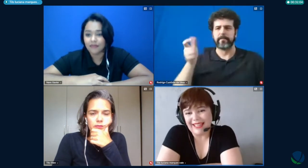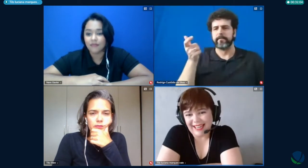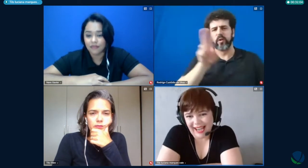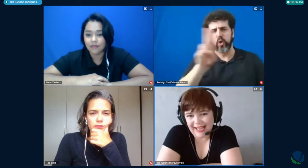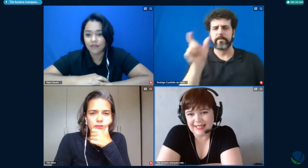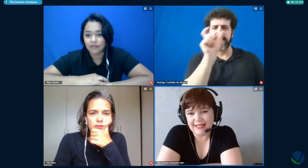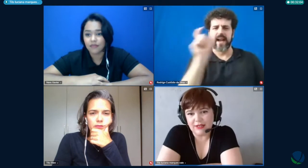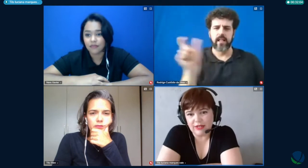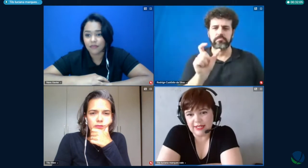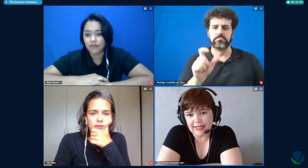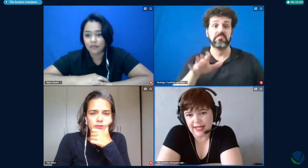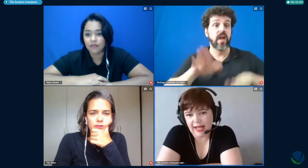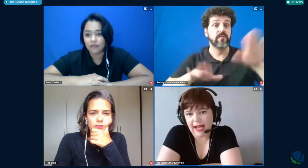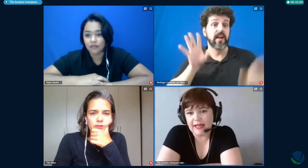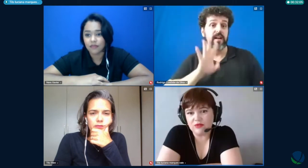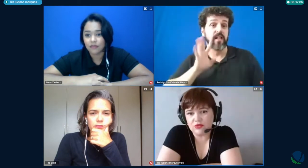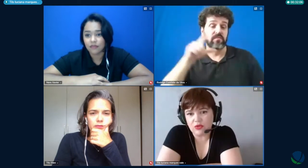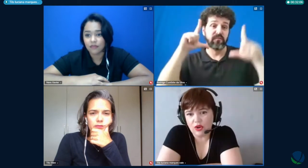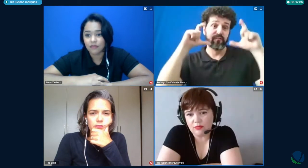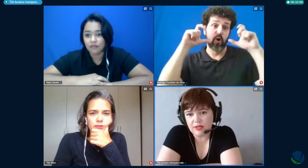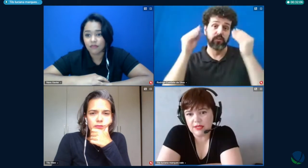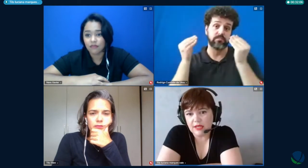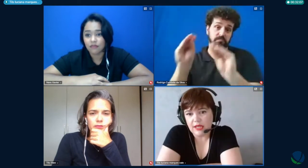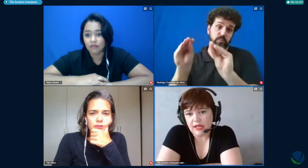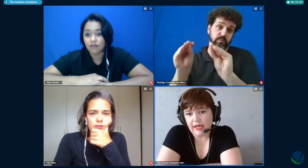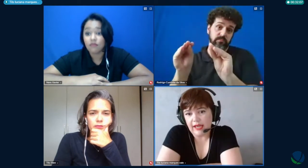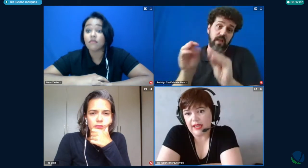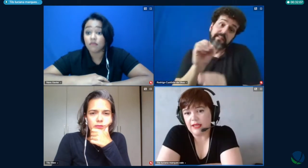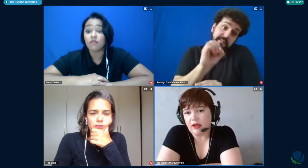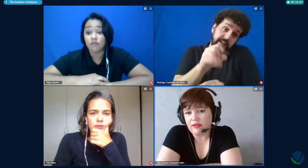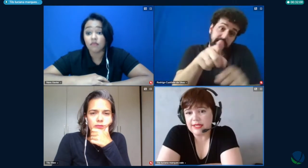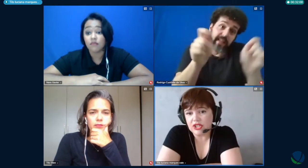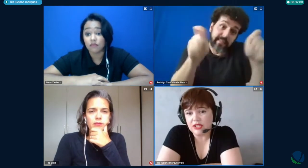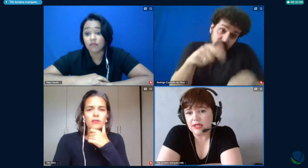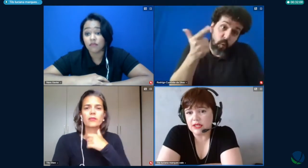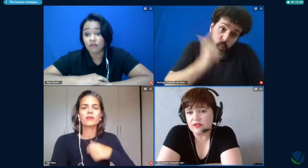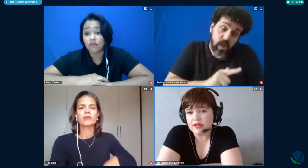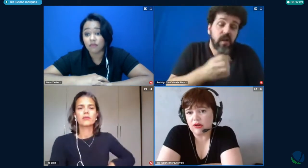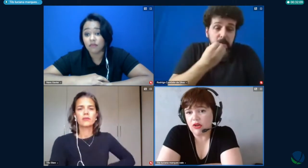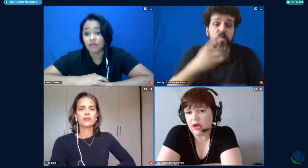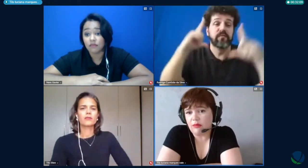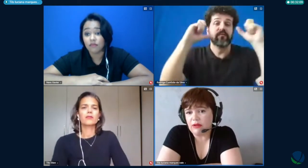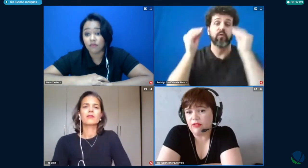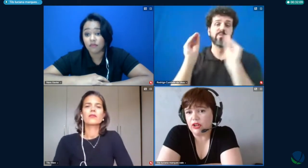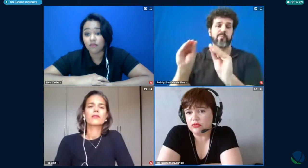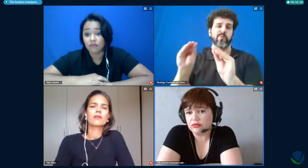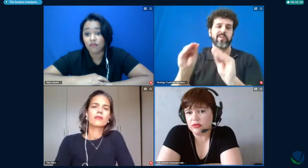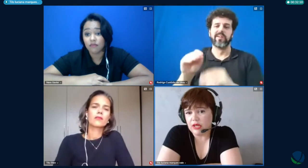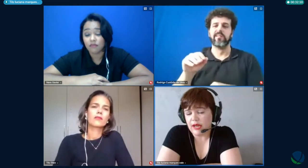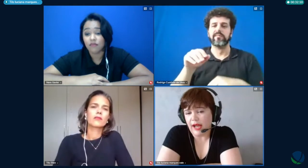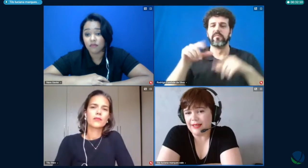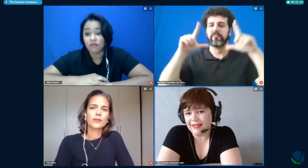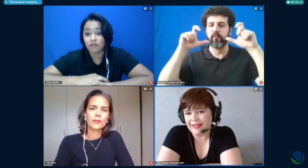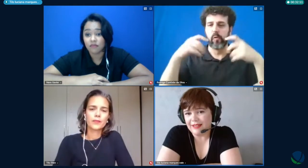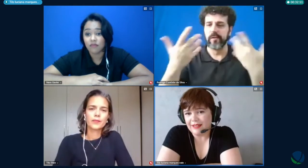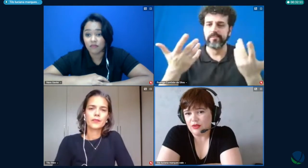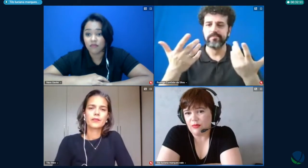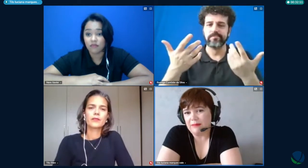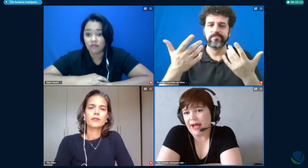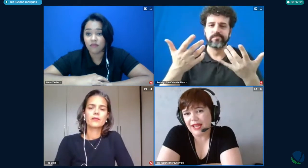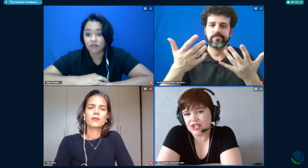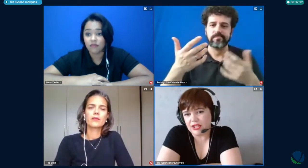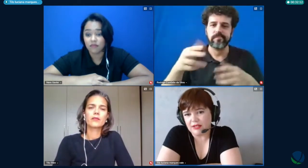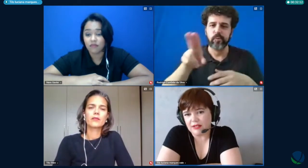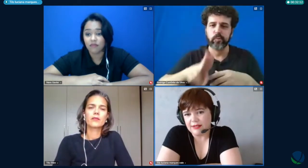os materiais que são necessários, os nomes, e aí talvez seja interessante você colocar uma foto ali,